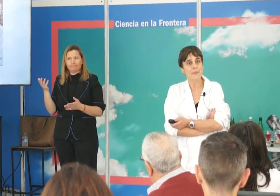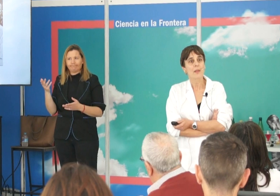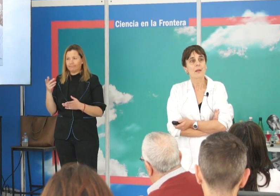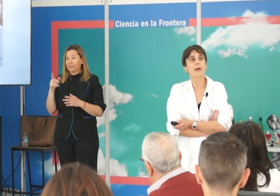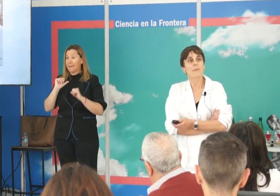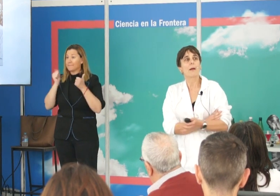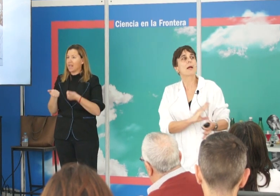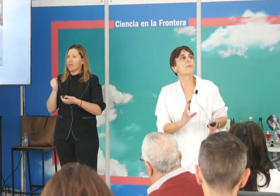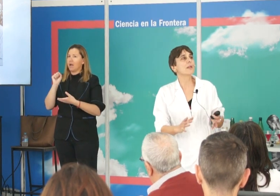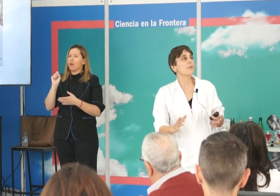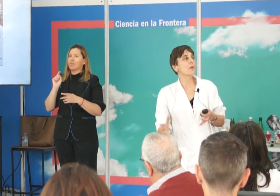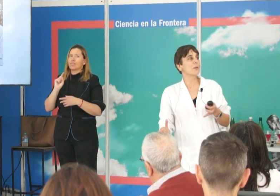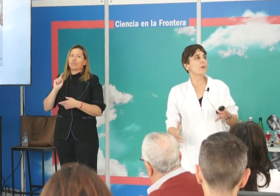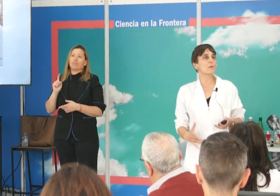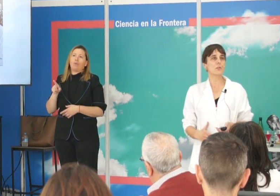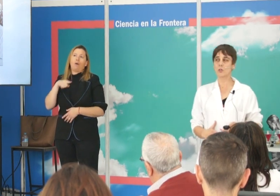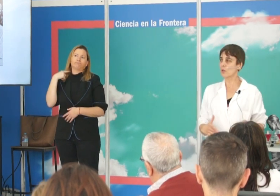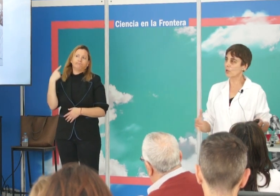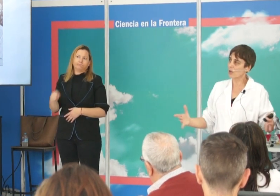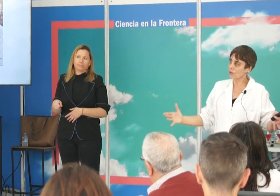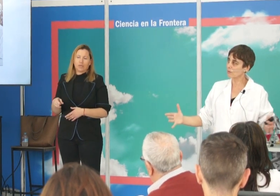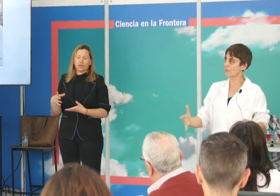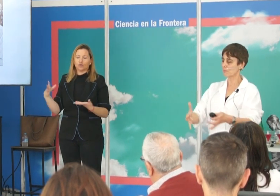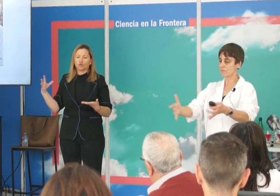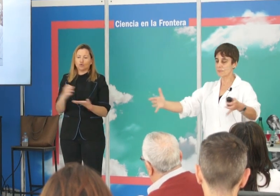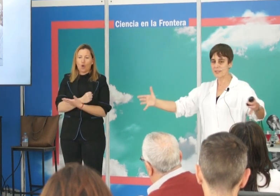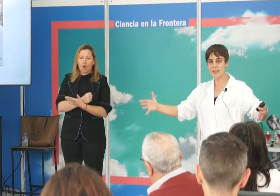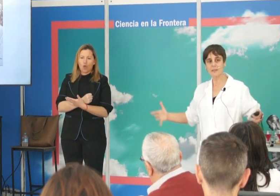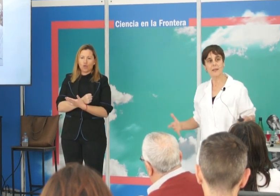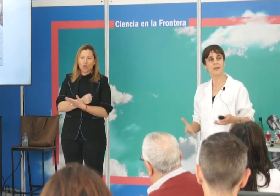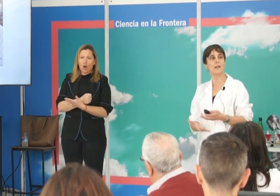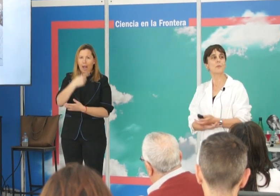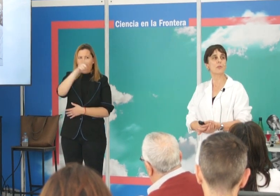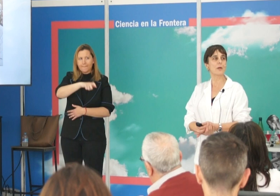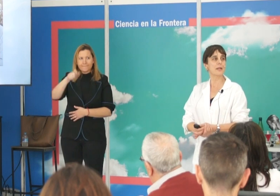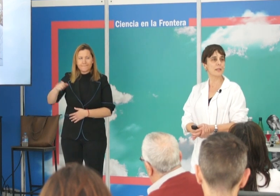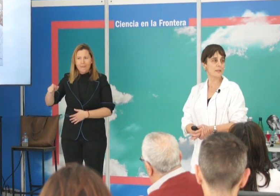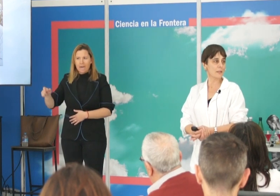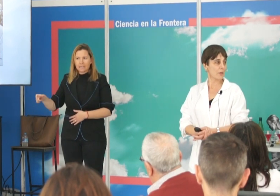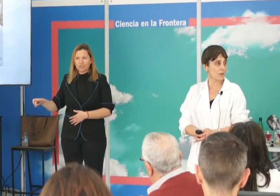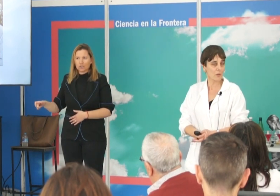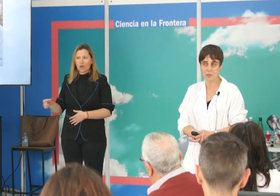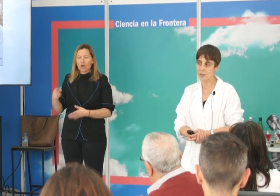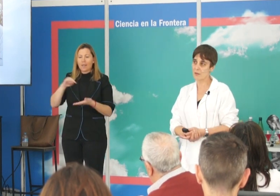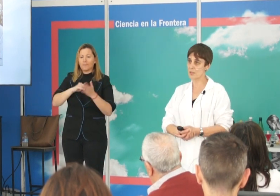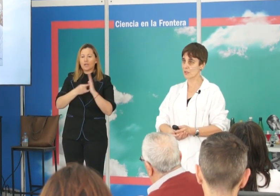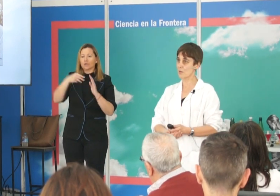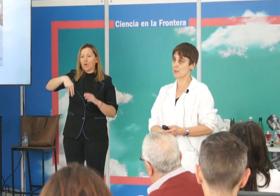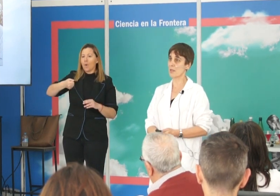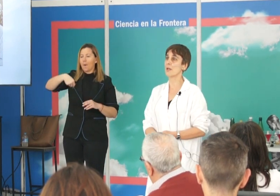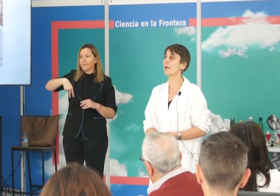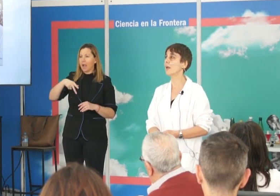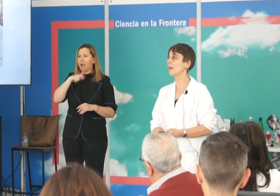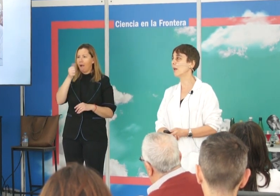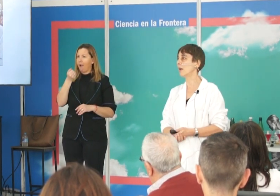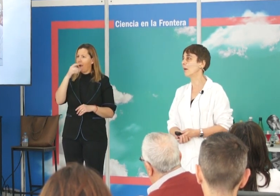¿vale? Van cambiando de opinión, no todos los presentes en el proyecto Manhattan estén de acuerdo.